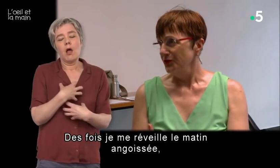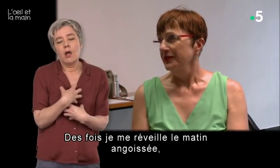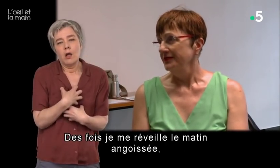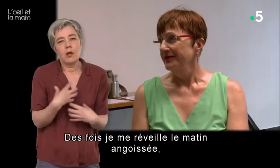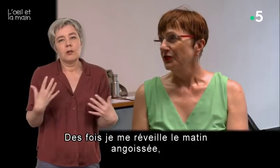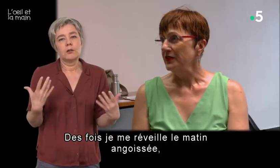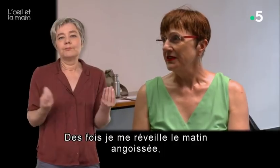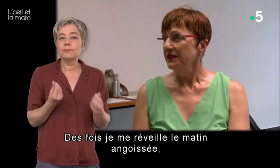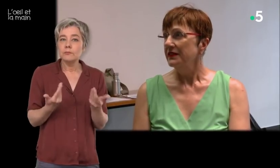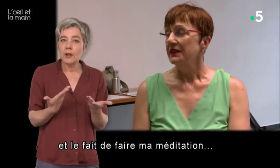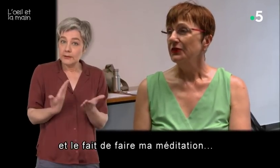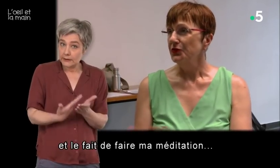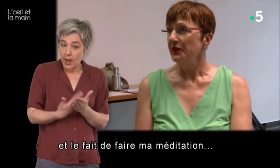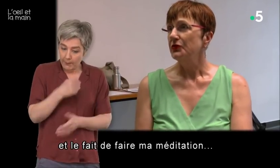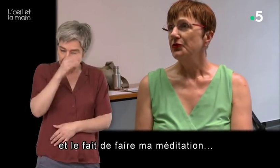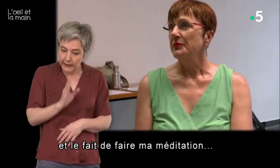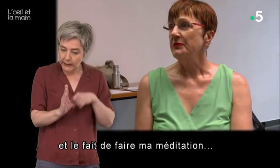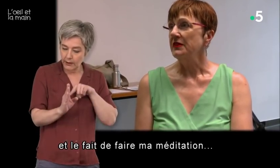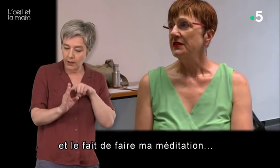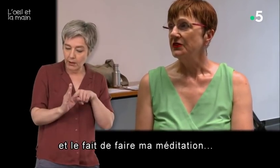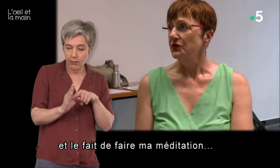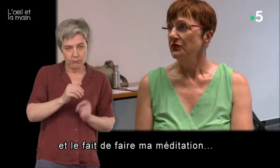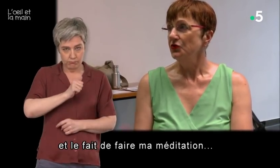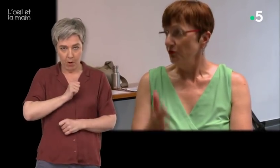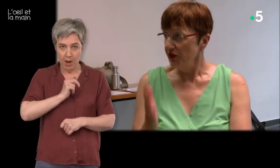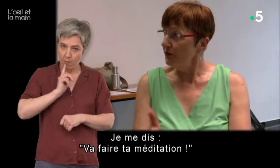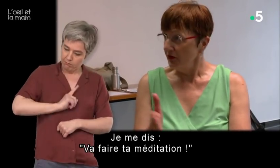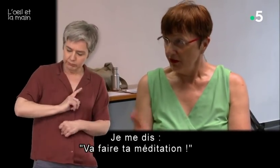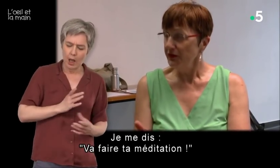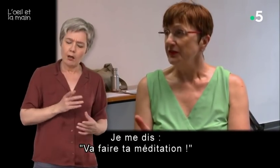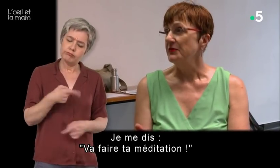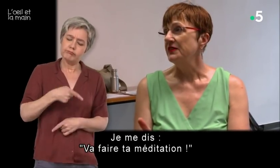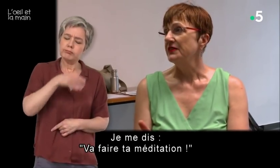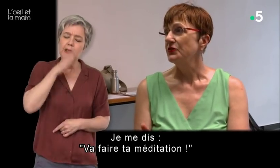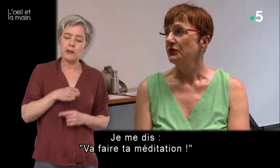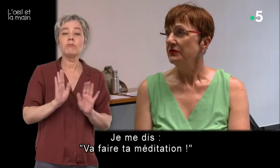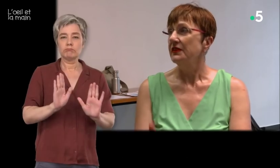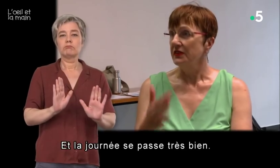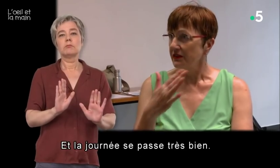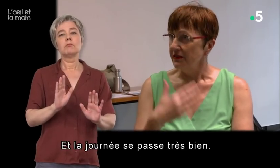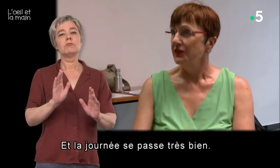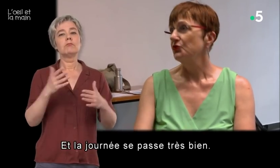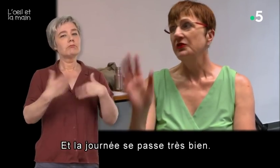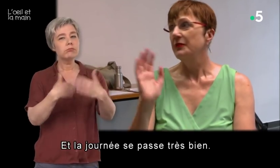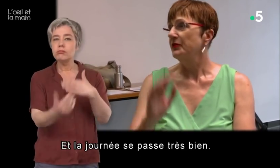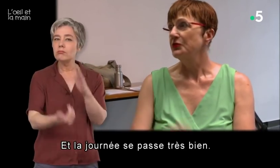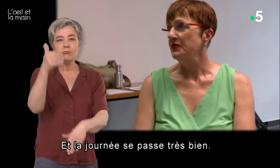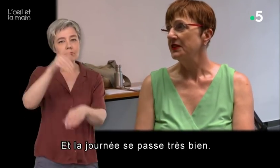suis angoissée. Et le fait de faire ma méditation, je me dis, bon, mais va faire ta méditation. Et la journée après se passe très